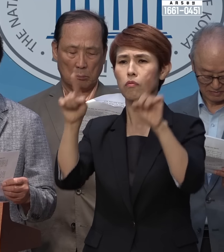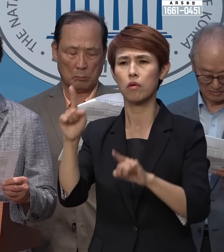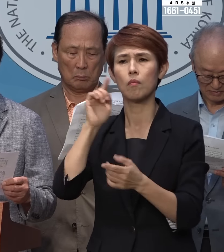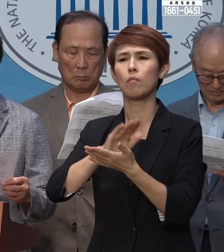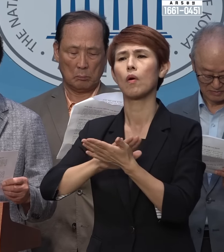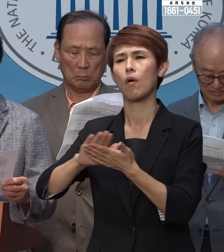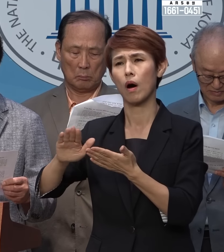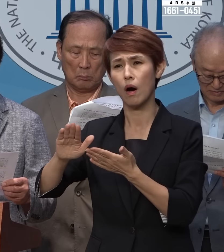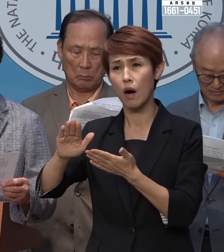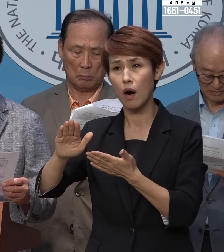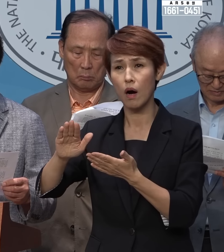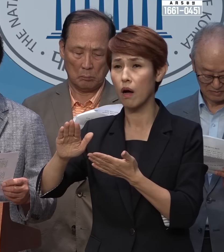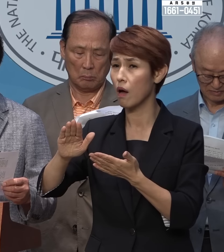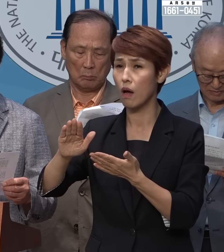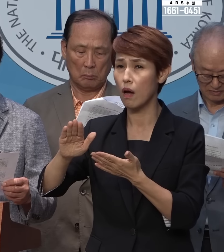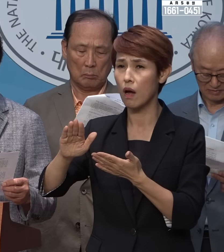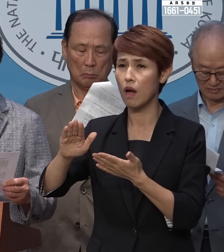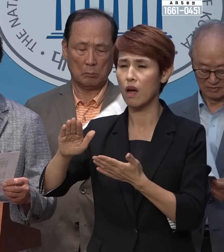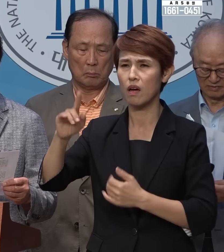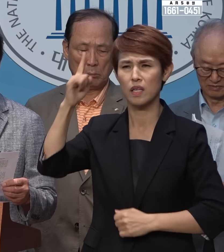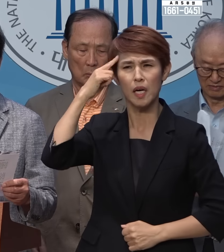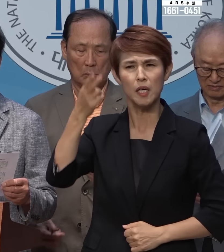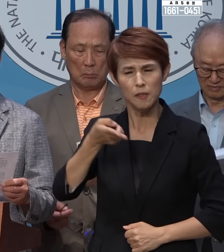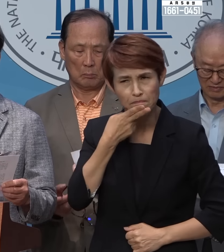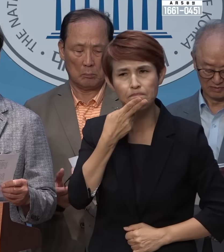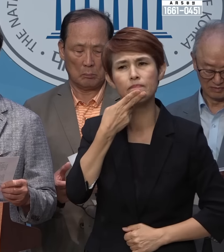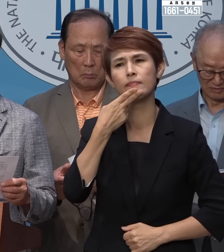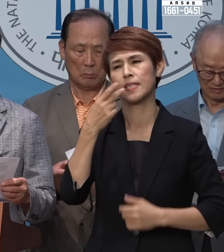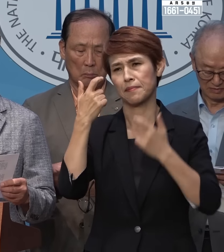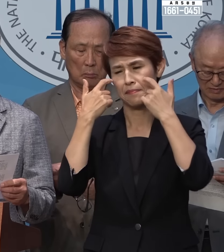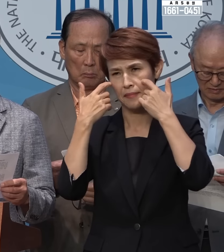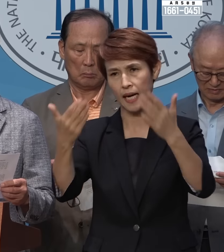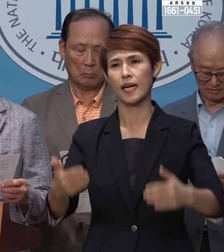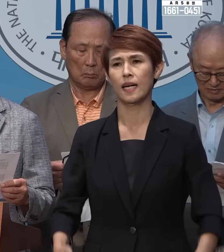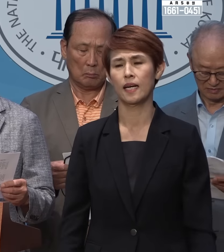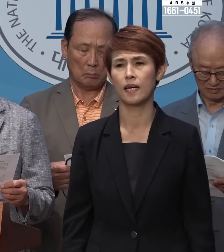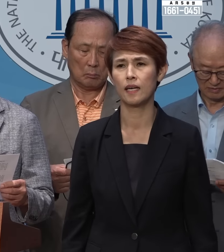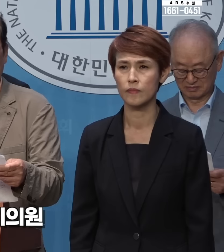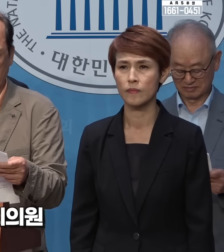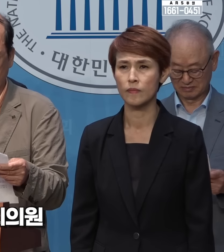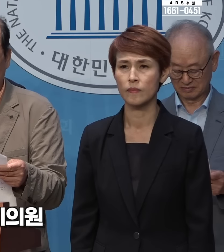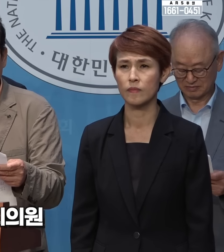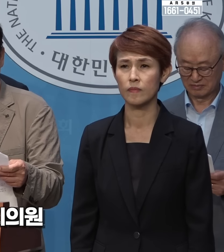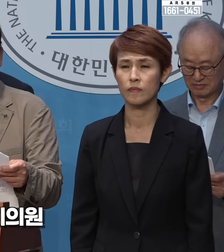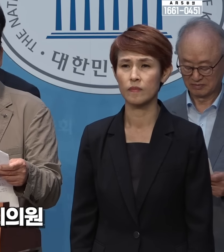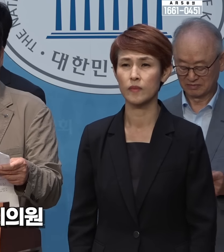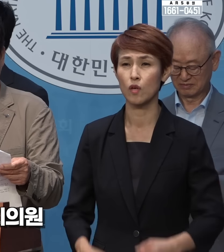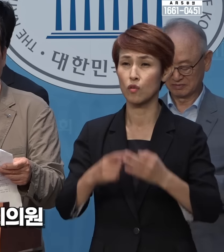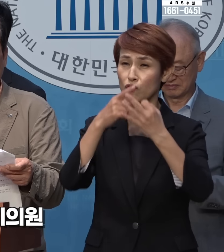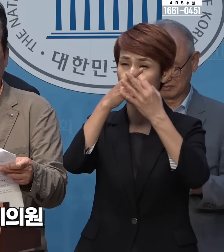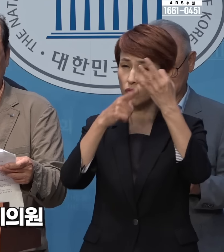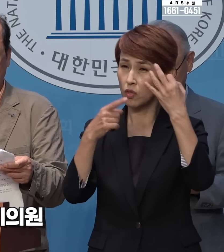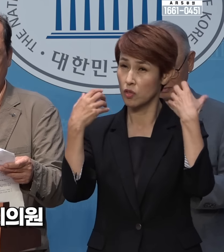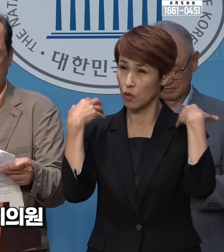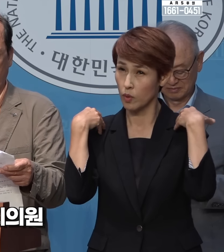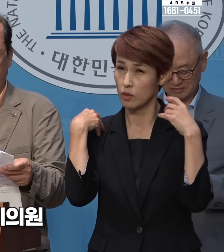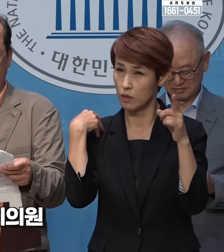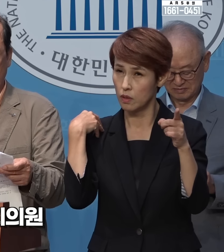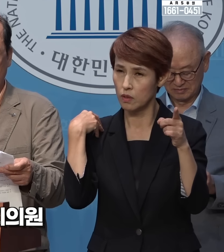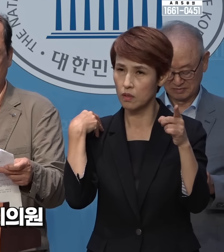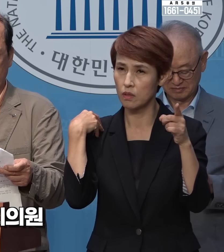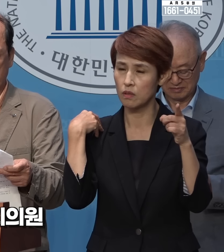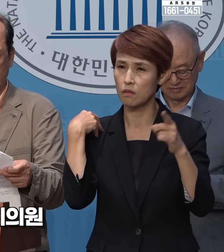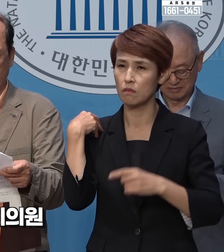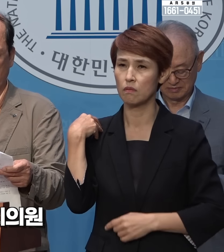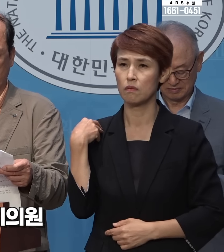대한 의지와 능력이 없음을 여실히 증명하고 있습니다. 윤석열 정권은